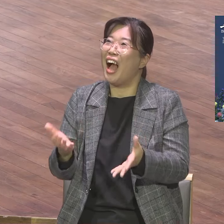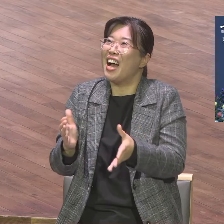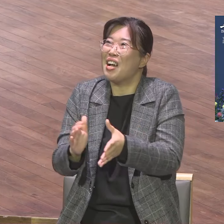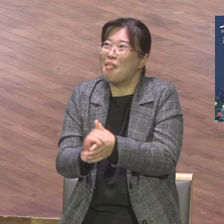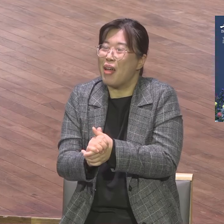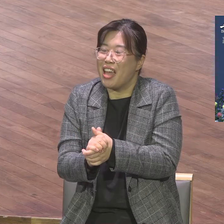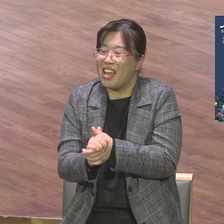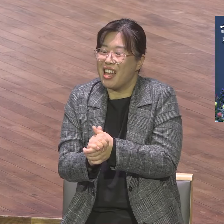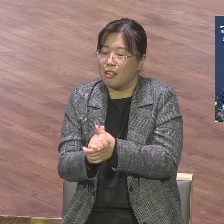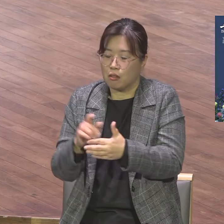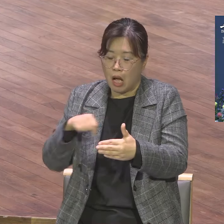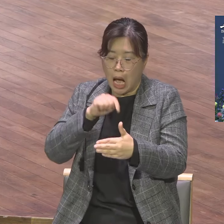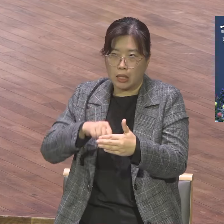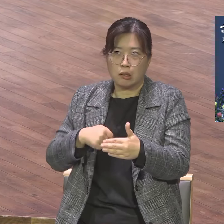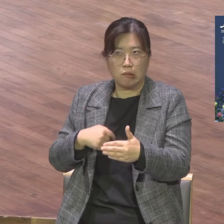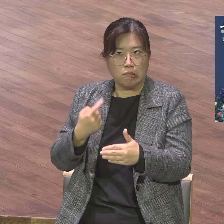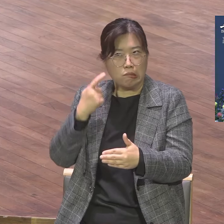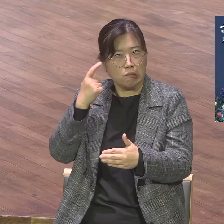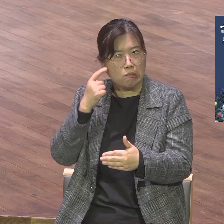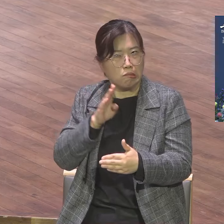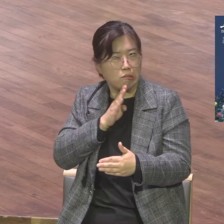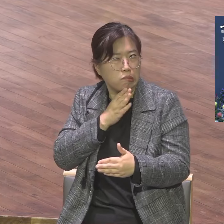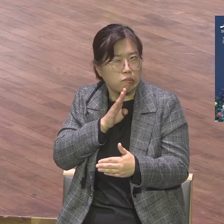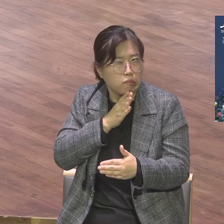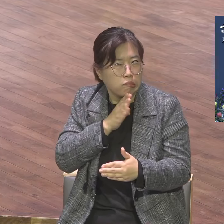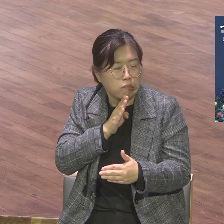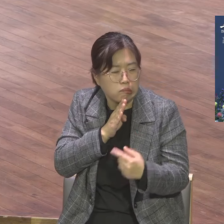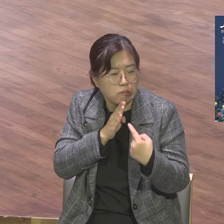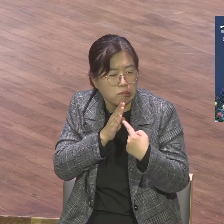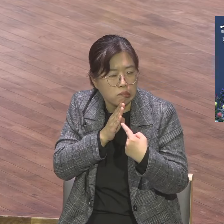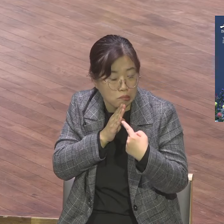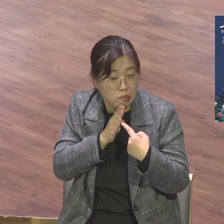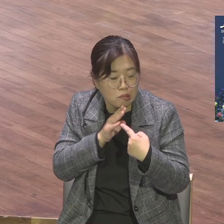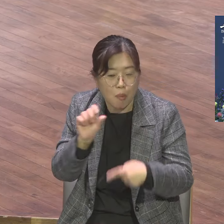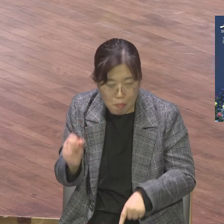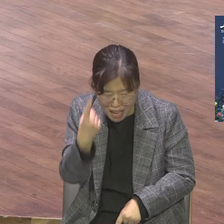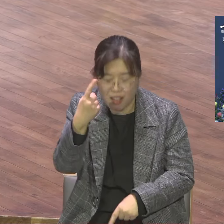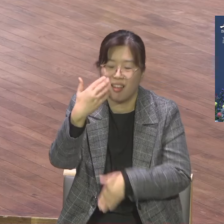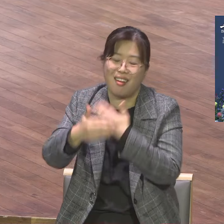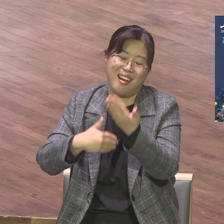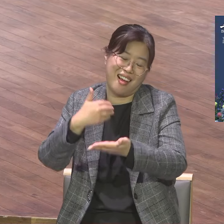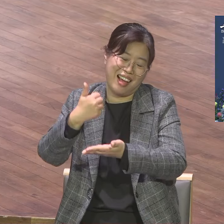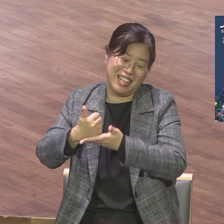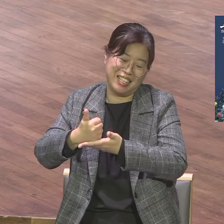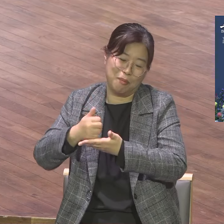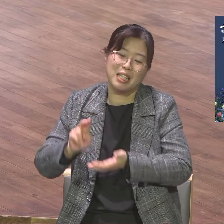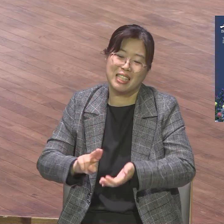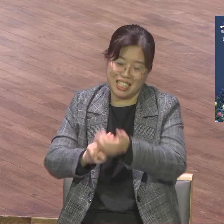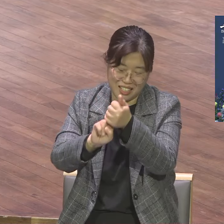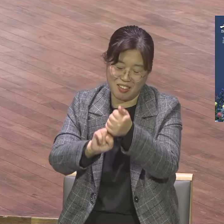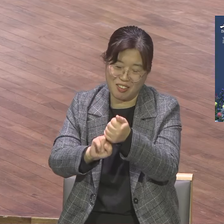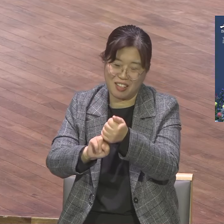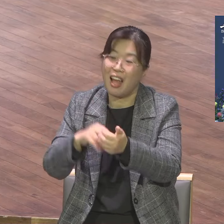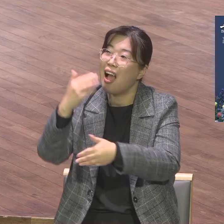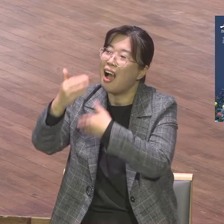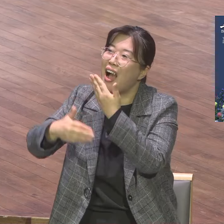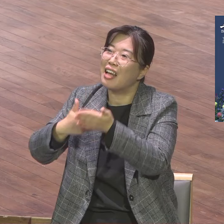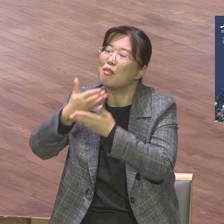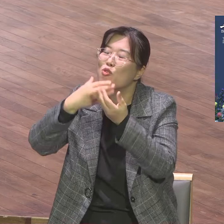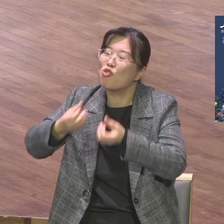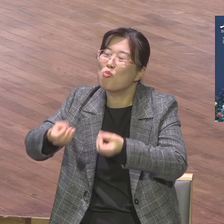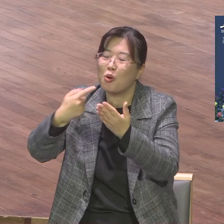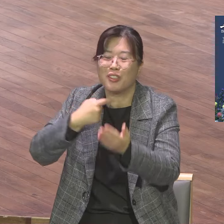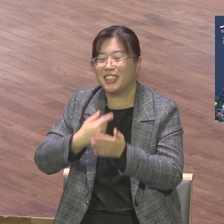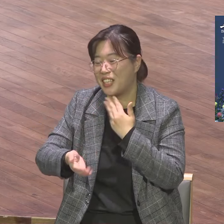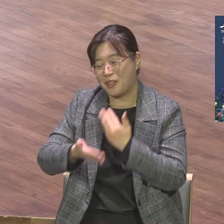말씀 잡고 확신 가지시기 바랍니다. 그러면 하나님께서 우리를 위해서 작정하신 축복을 맛보는